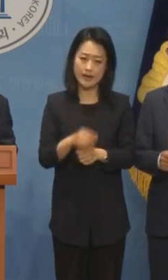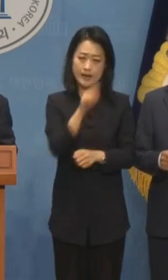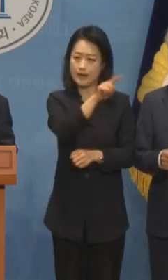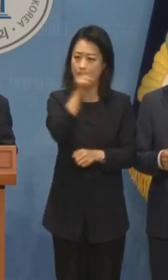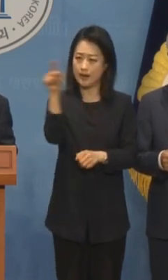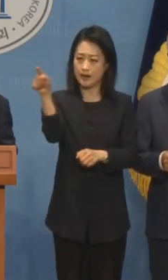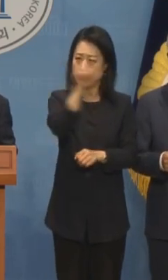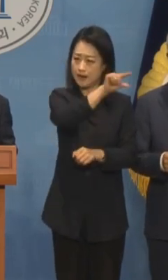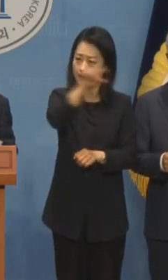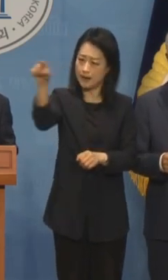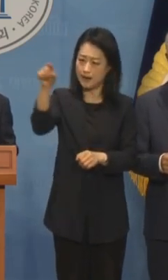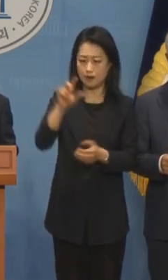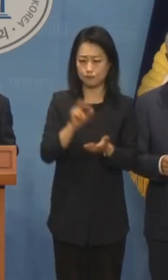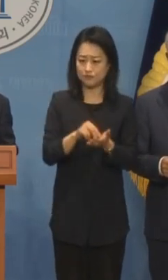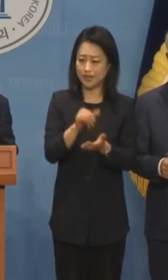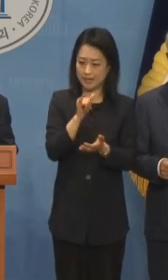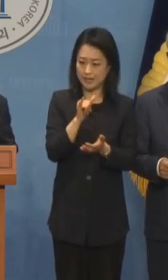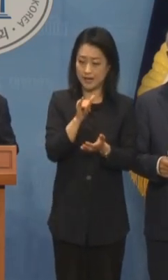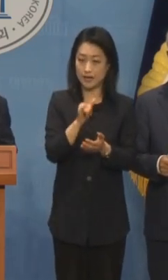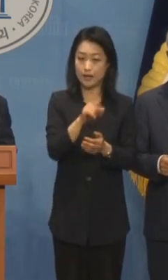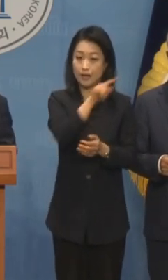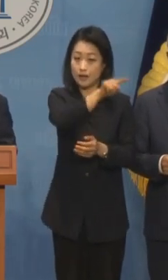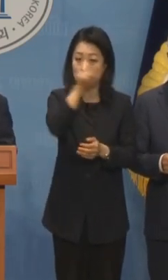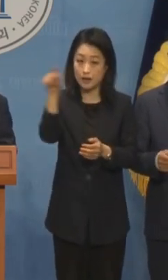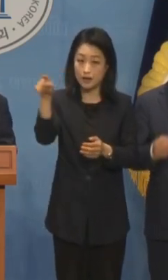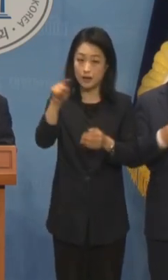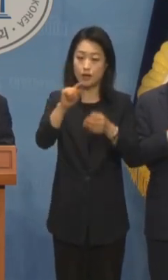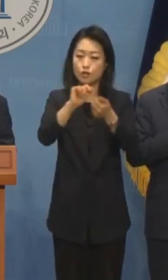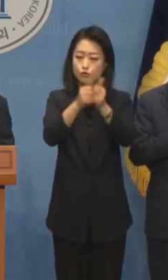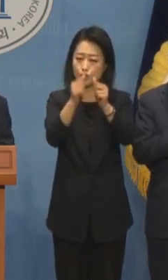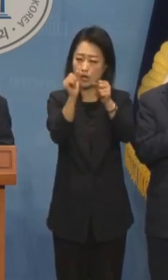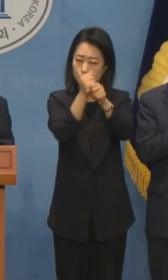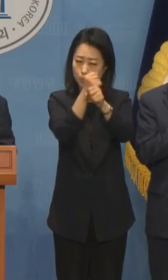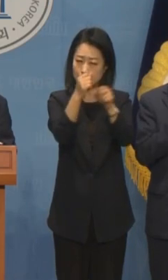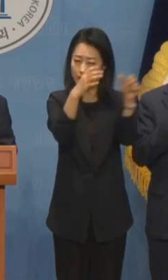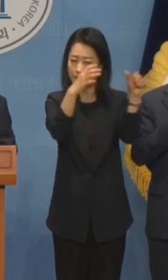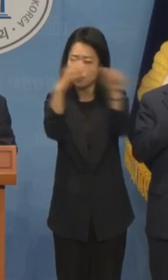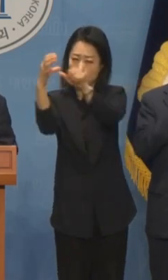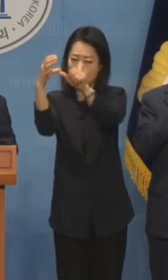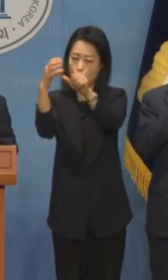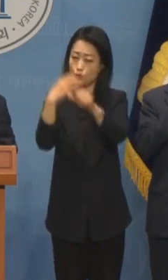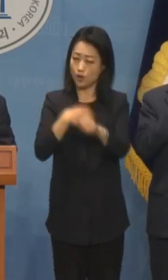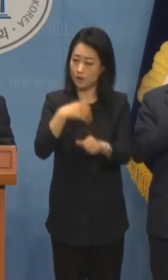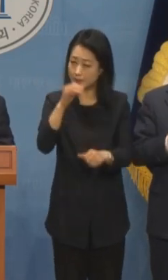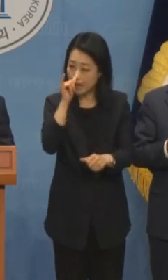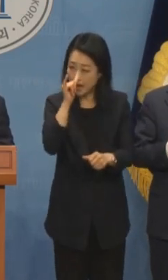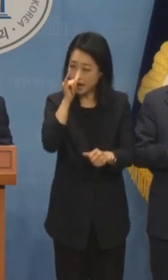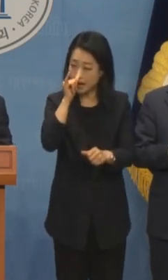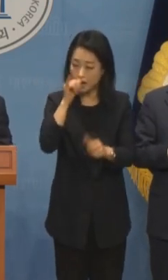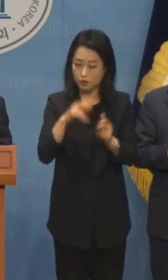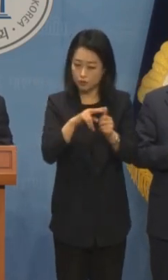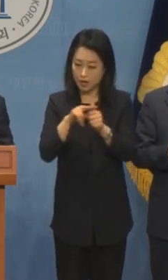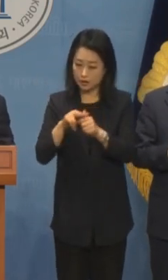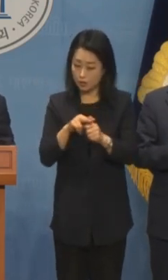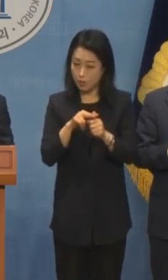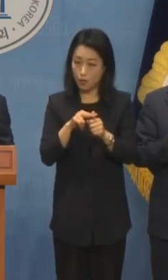위험성이 커졌다. 또 주가 조작으로 활용될 가능성이 높다. 국가정보원이